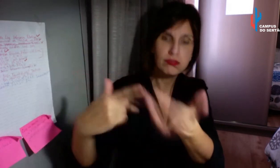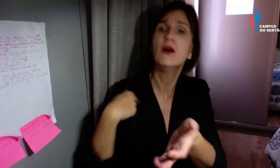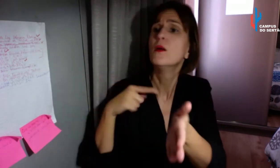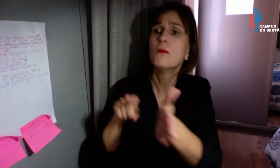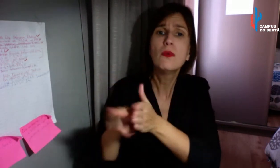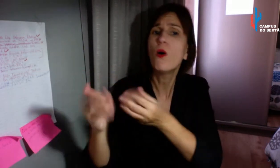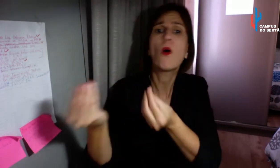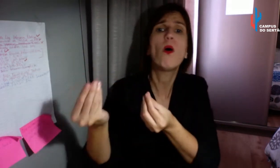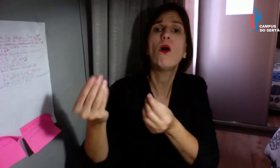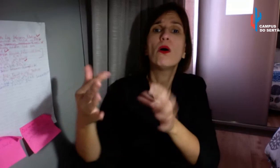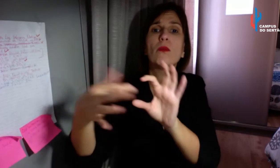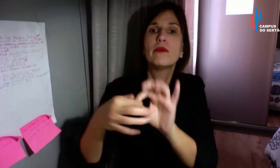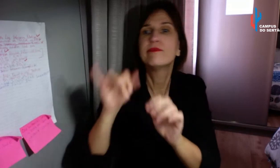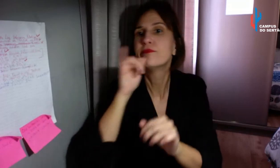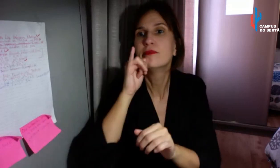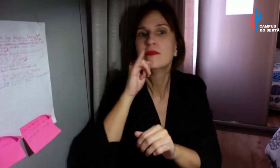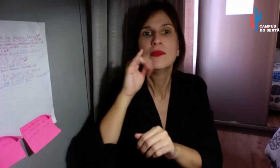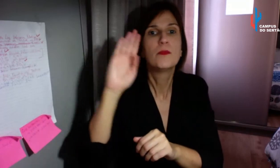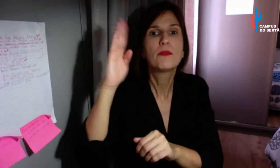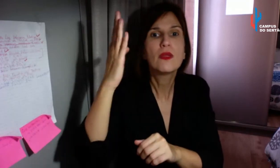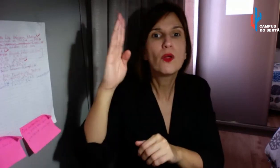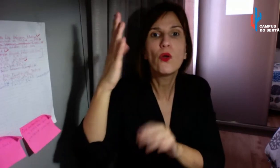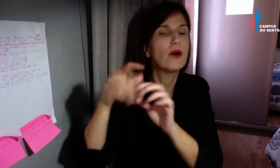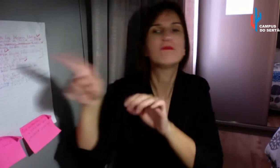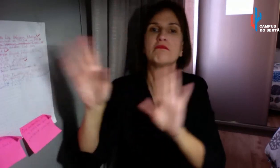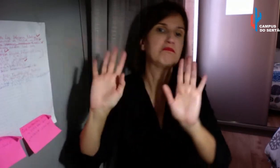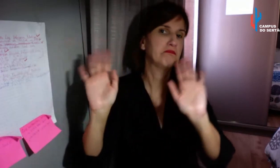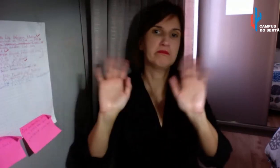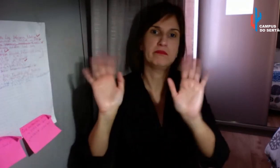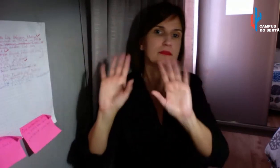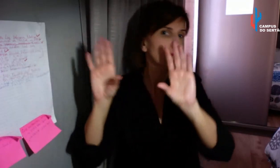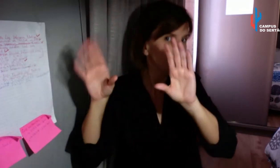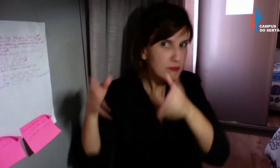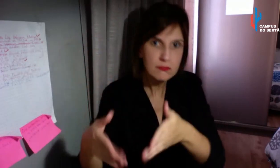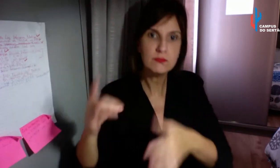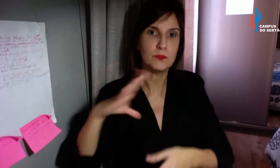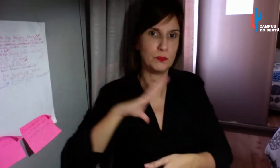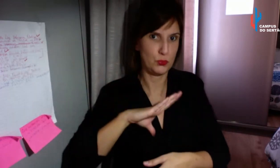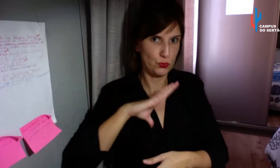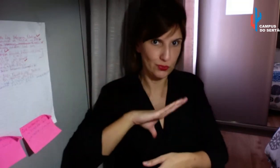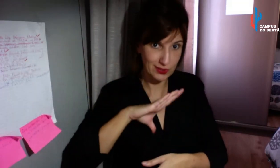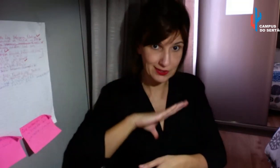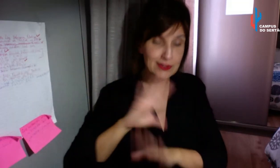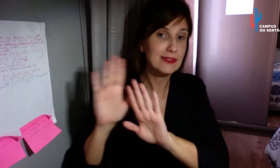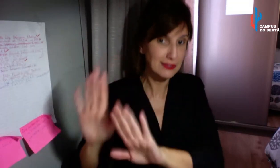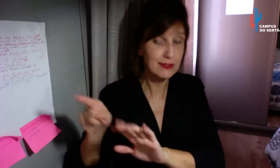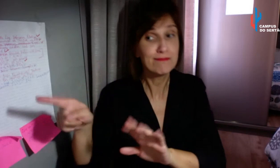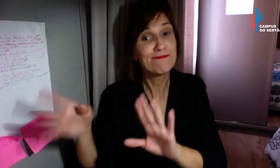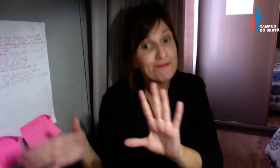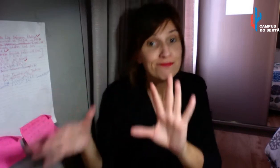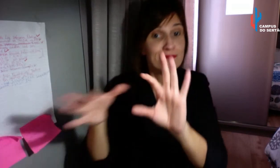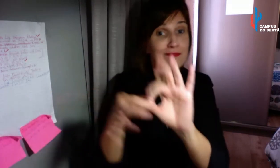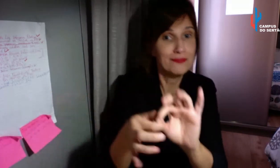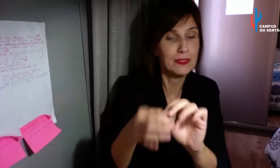segunda língua. São 25 professores que têm trabalhado nesse sentido, questões relativas, por